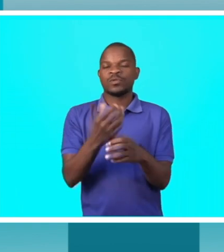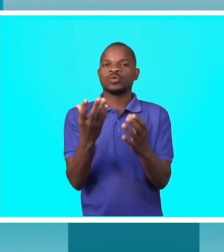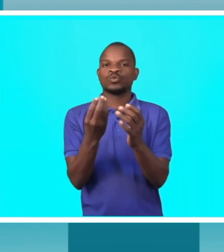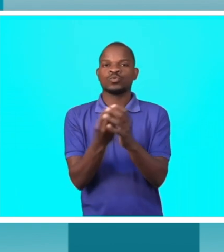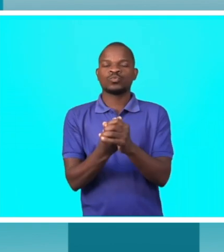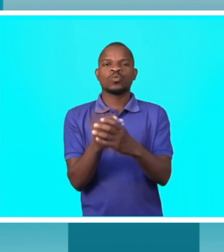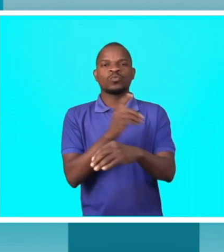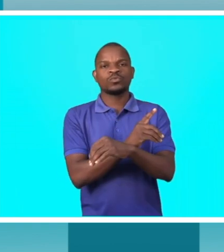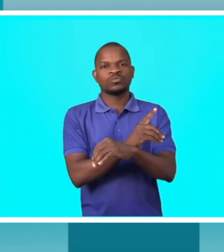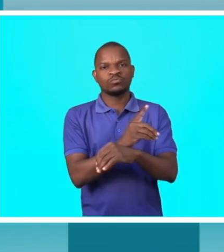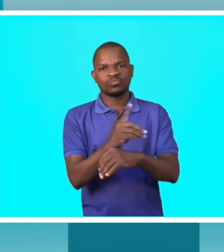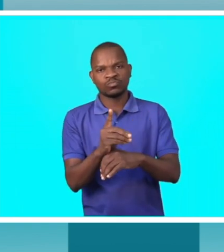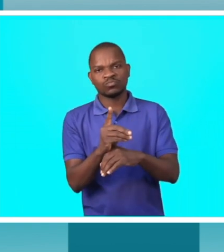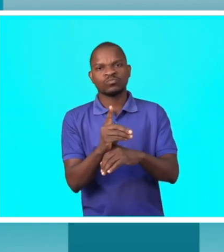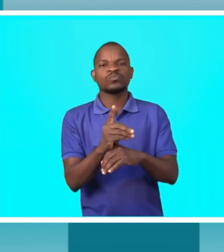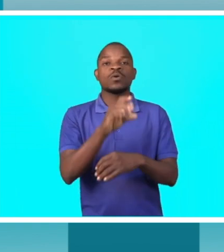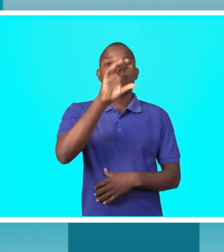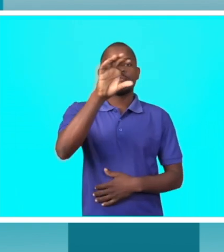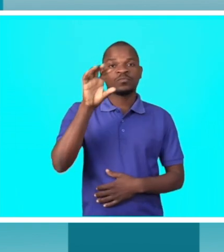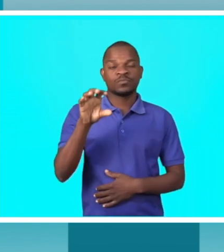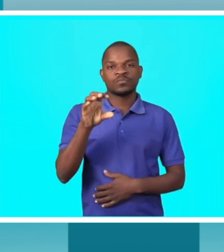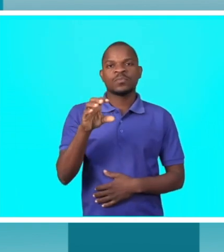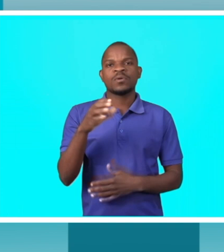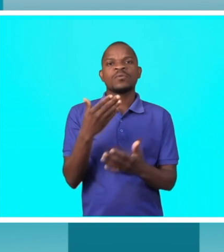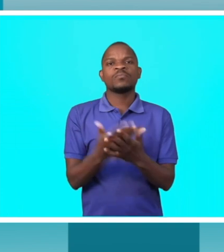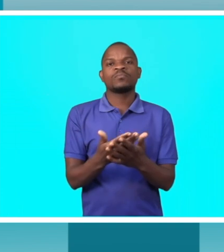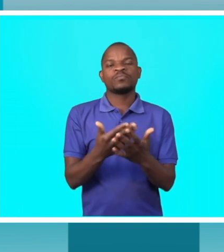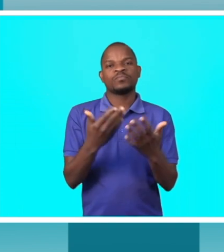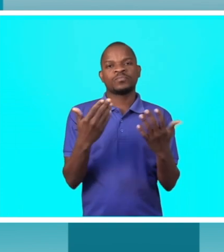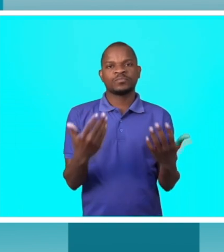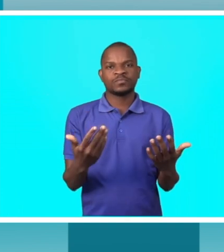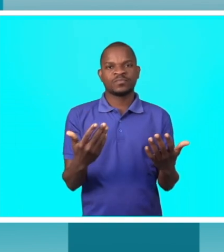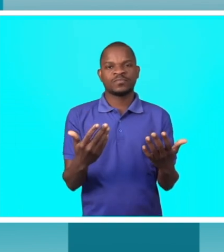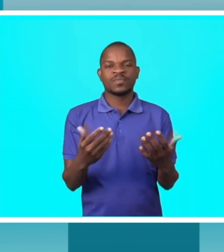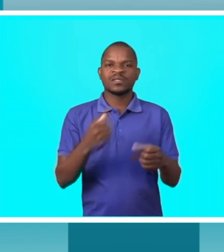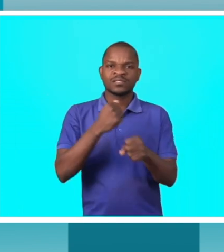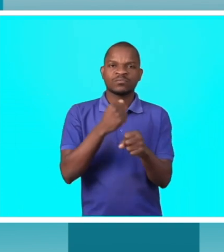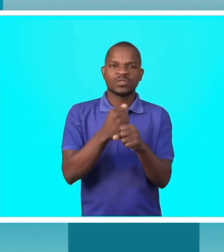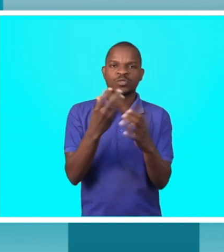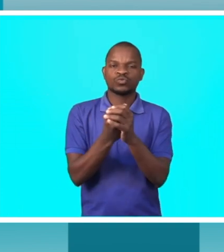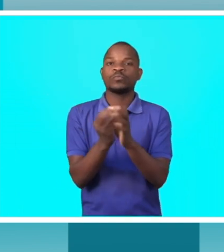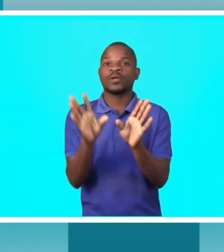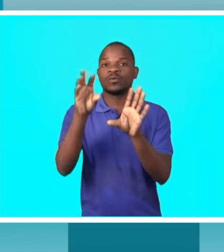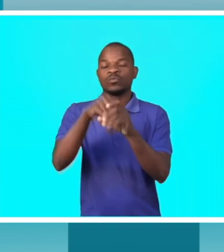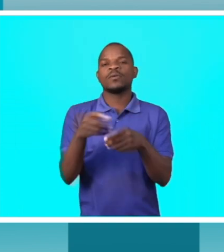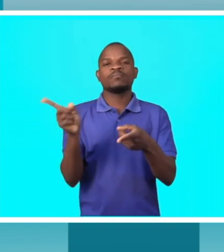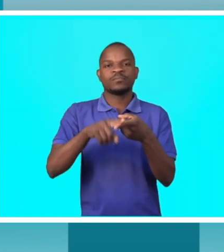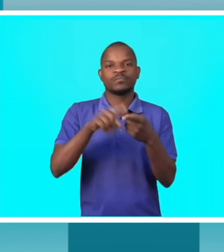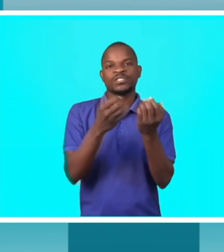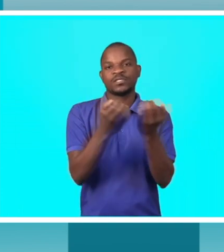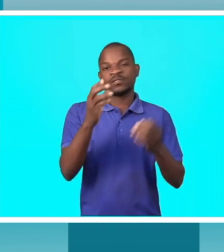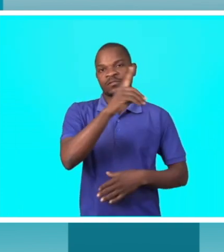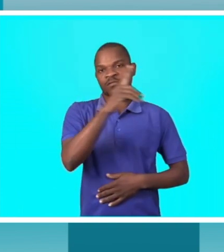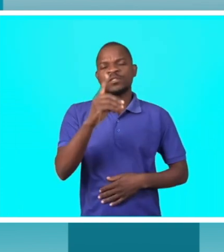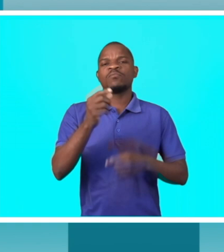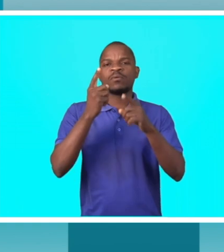Trabalhar com os diretores Provinciais No sentido de Trabalhar Incluírem mais